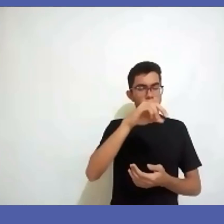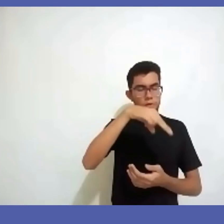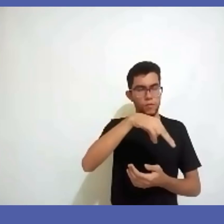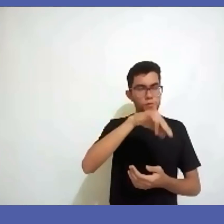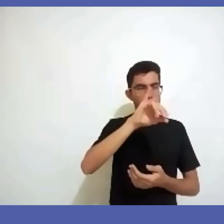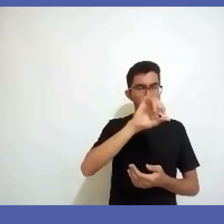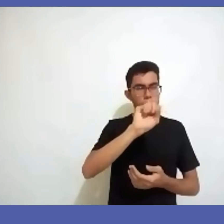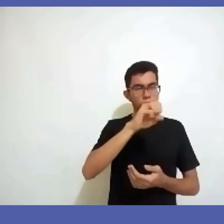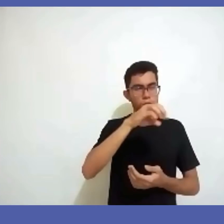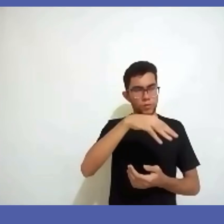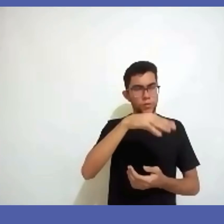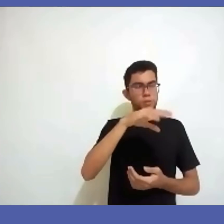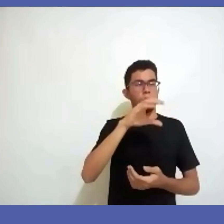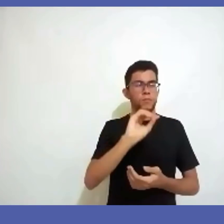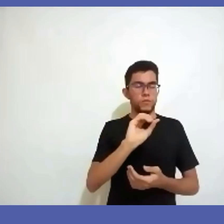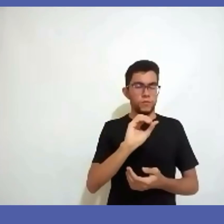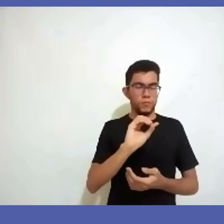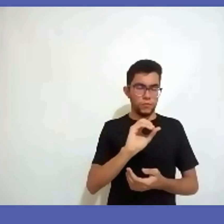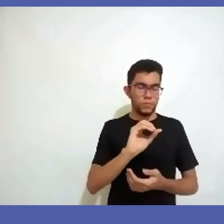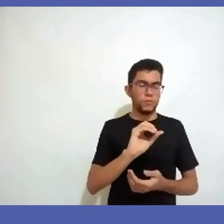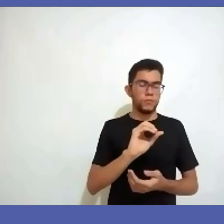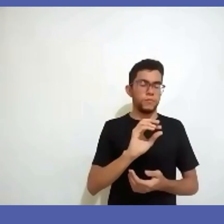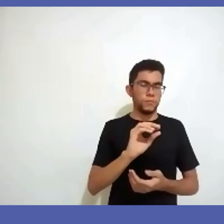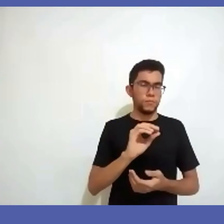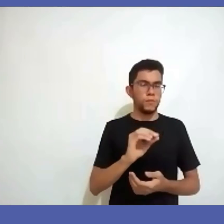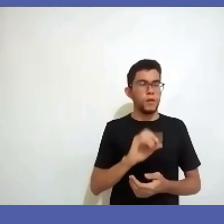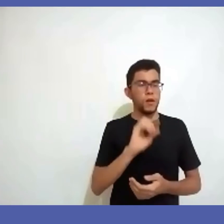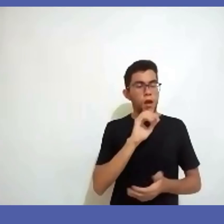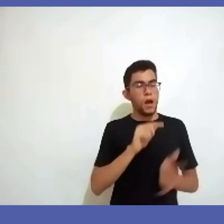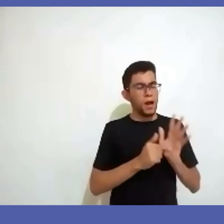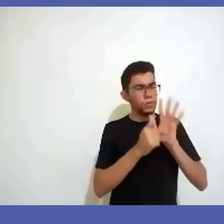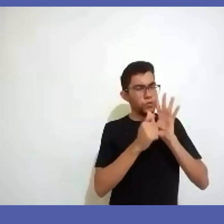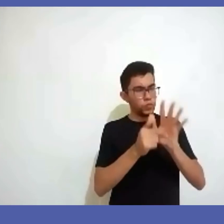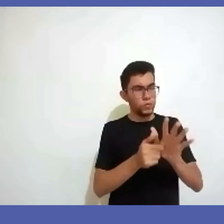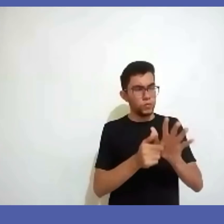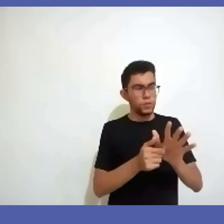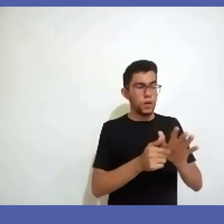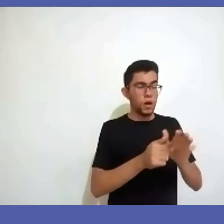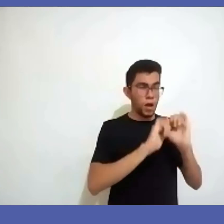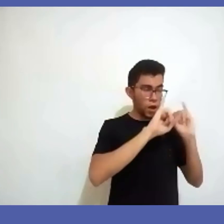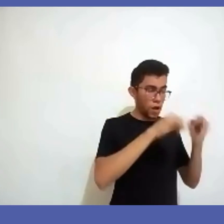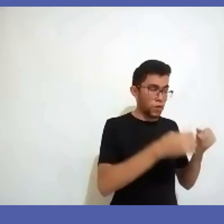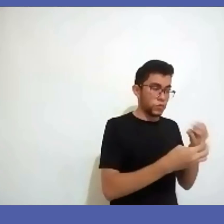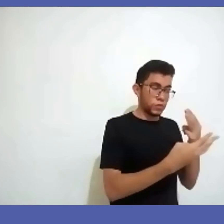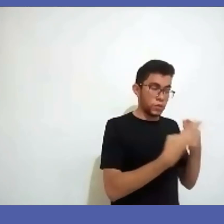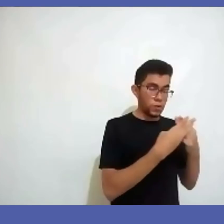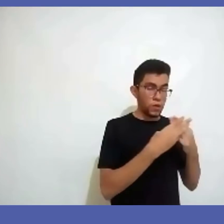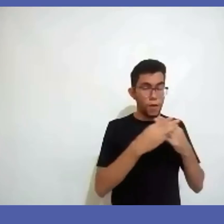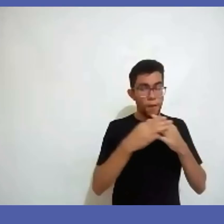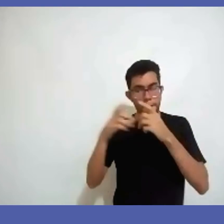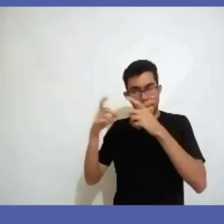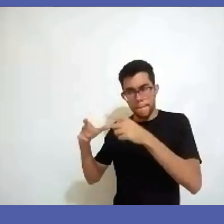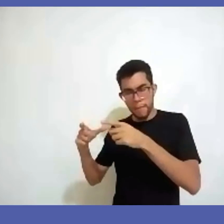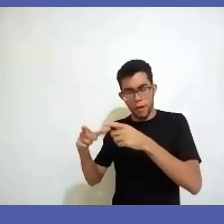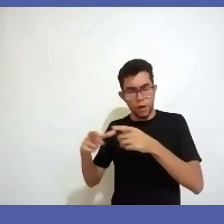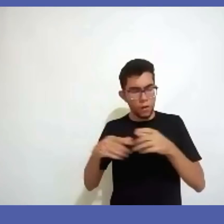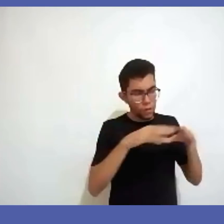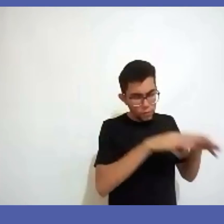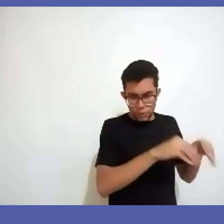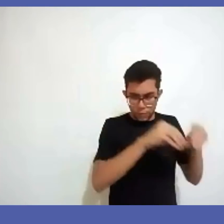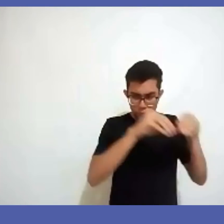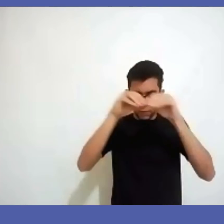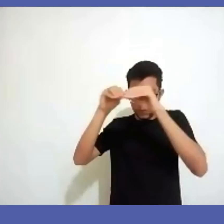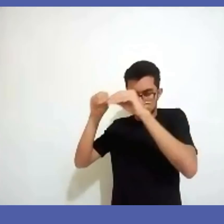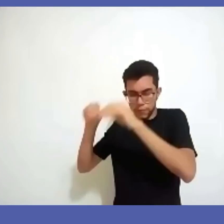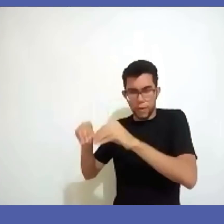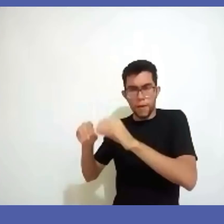Isso chama-se sionismo, tá? E voltar, e porque sionismo é Sião. Sião é onde está